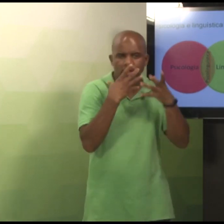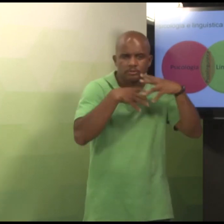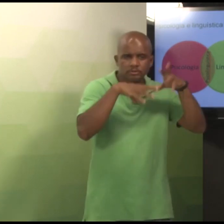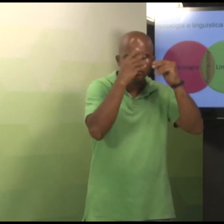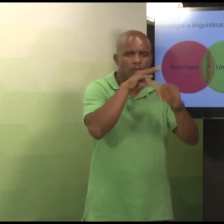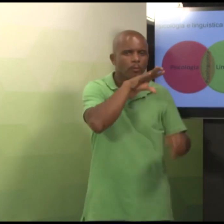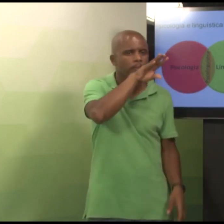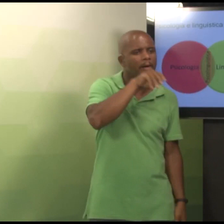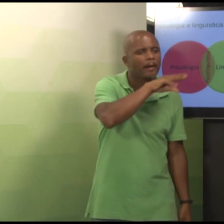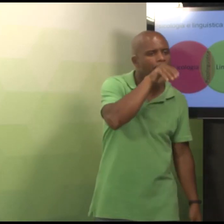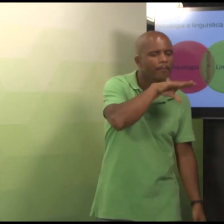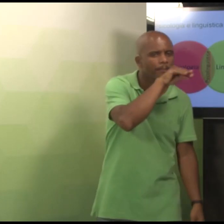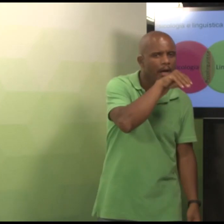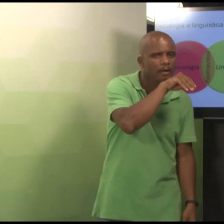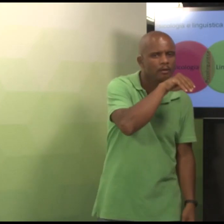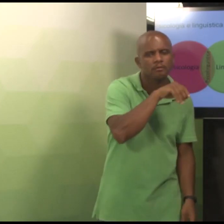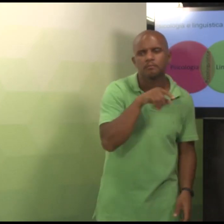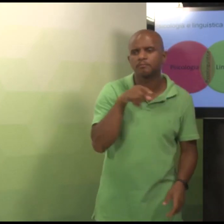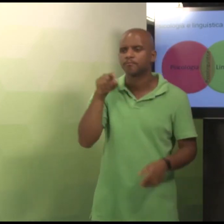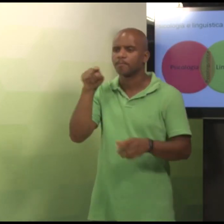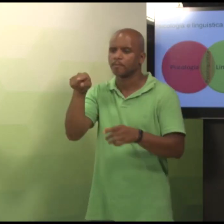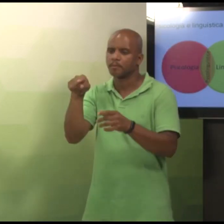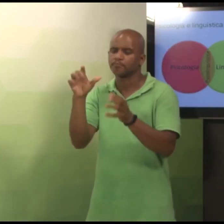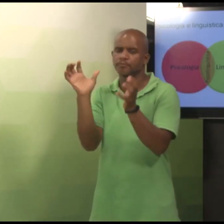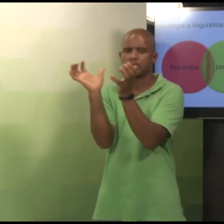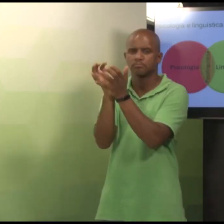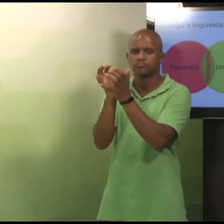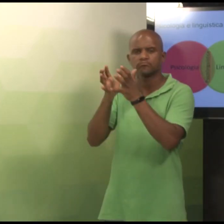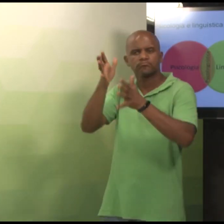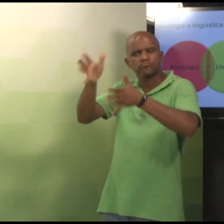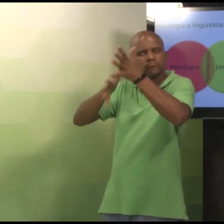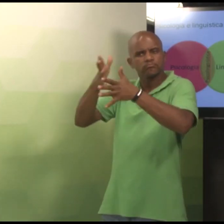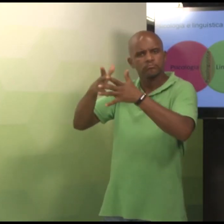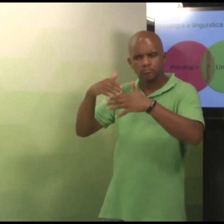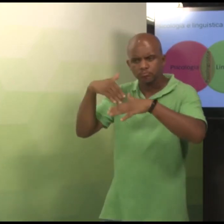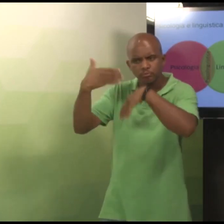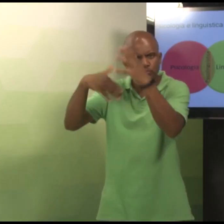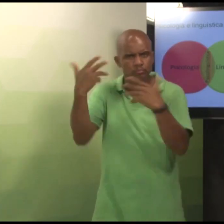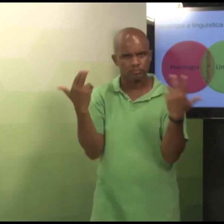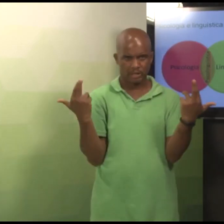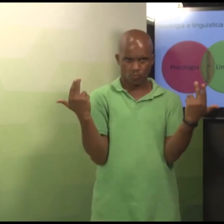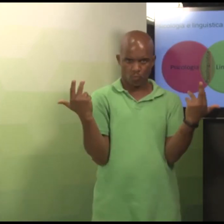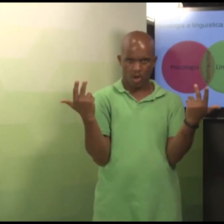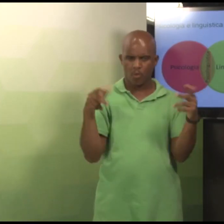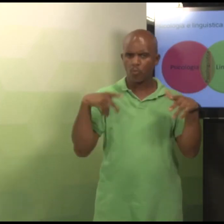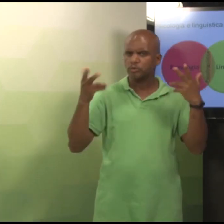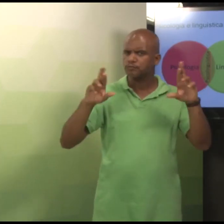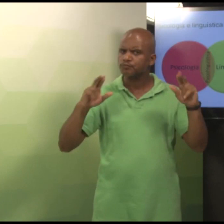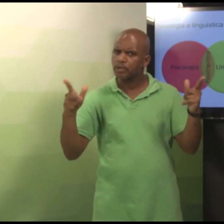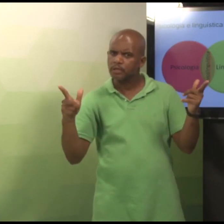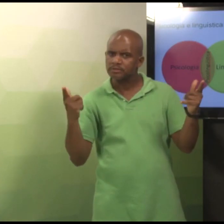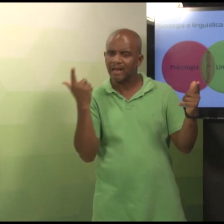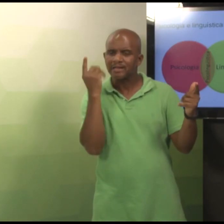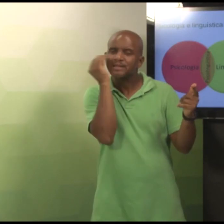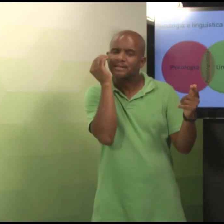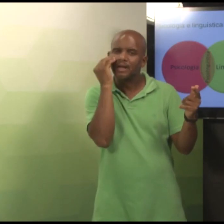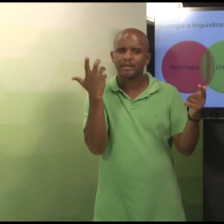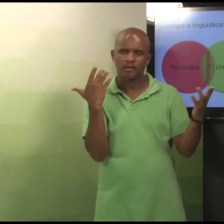pesquisas e estudos relacionados à aquisição da língua oral e da língua de sinais, percebeu-se